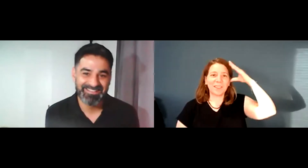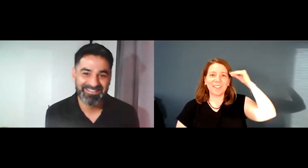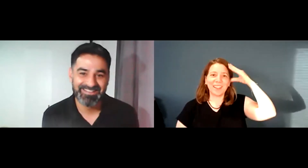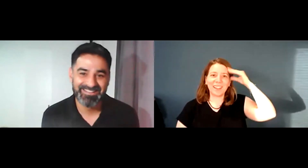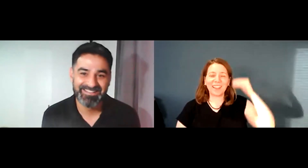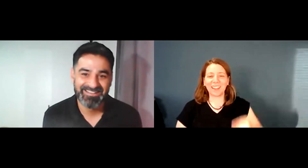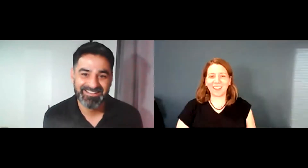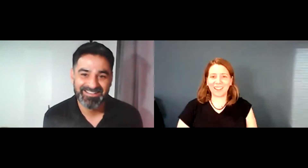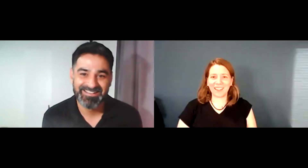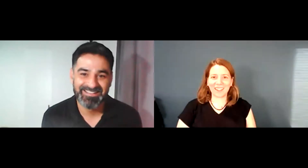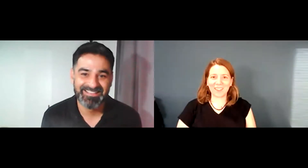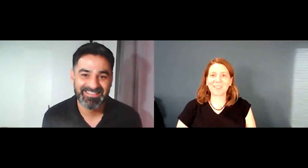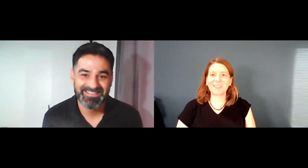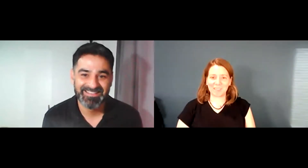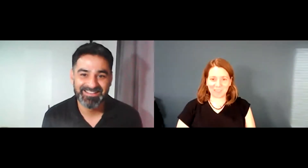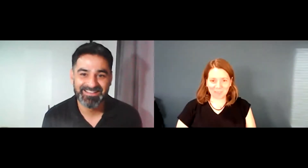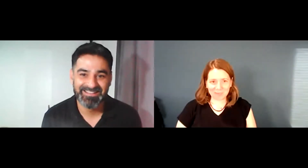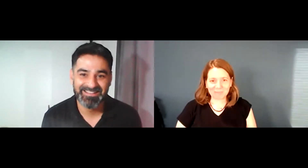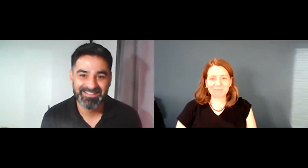Gracias. ¡Bien! Gracias.